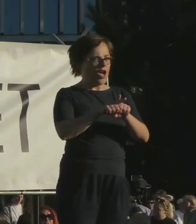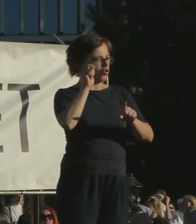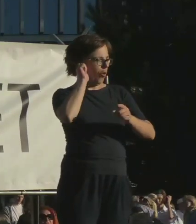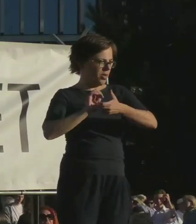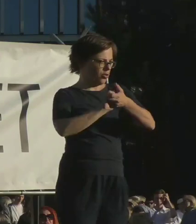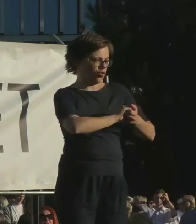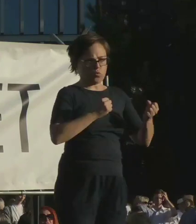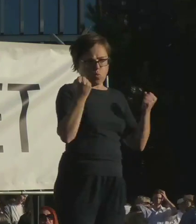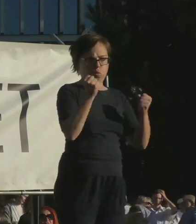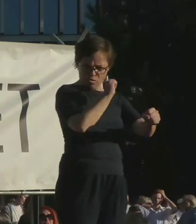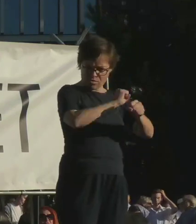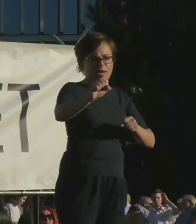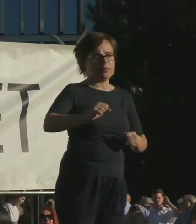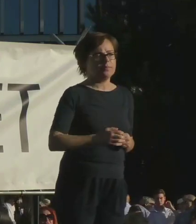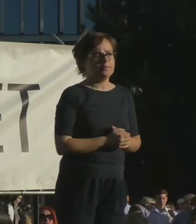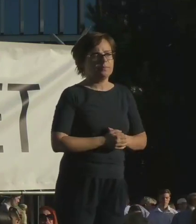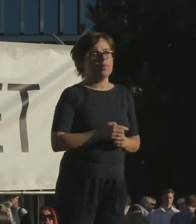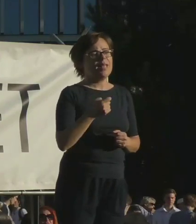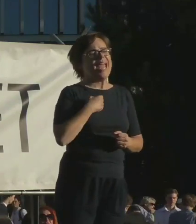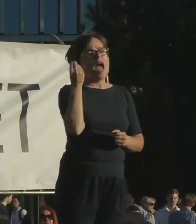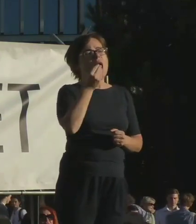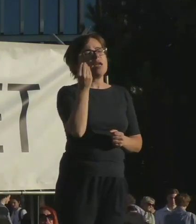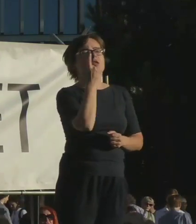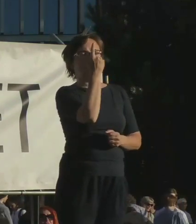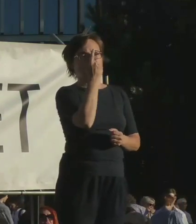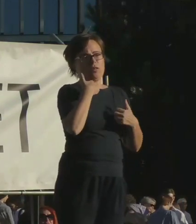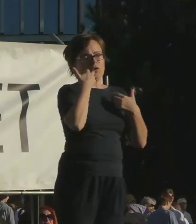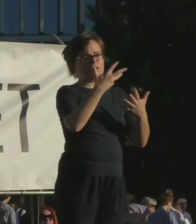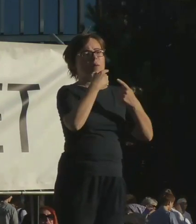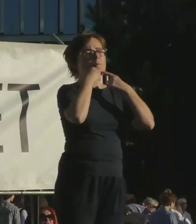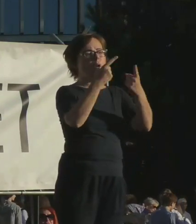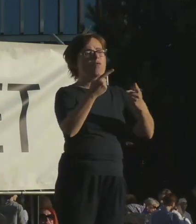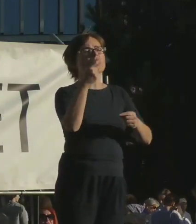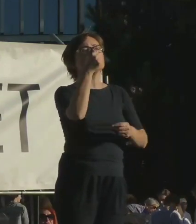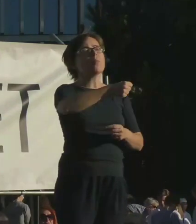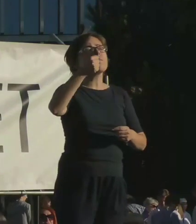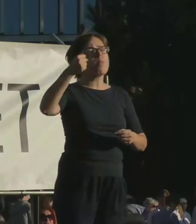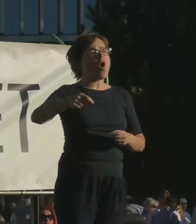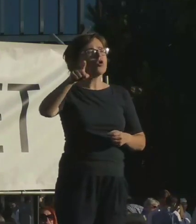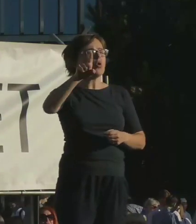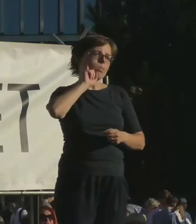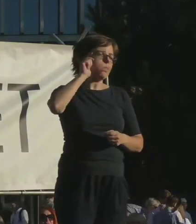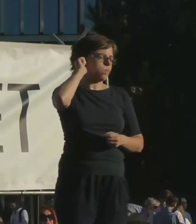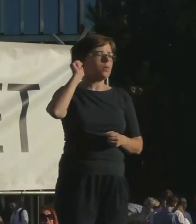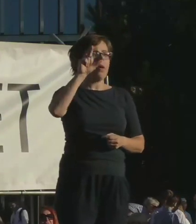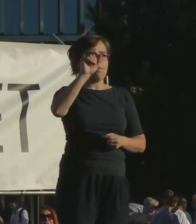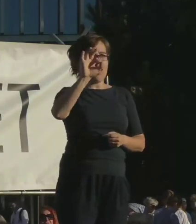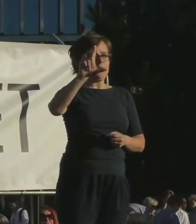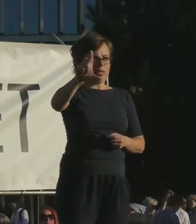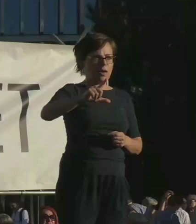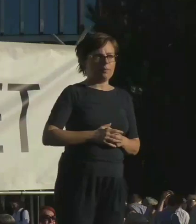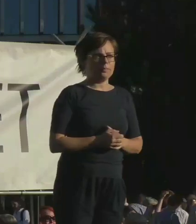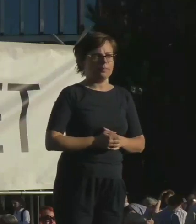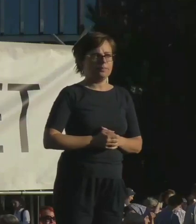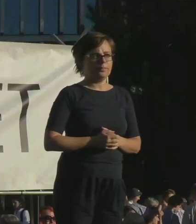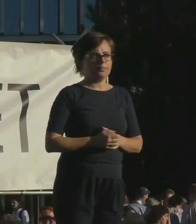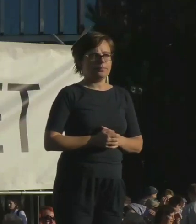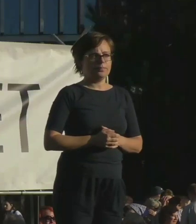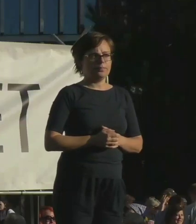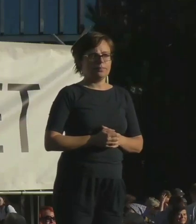kobiet. Chciałabym powiedzieć jeszcze jedną rzecz do posłów i posłanek PSL.